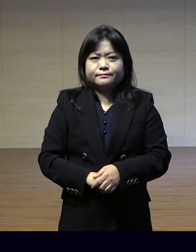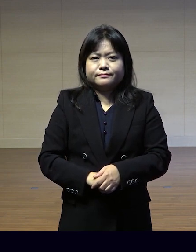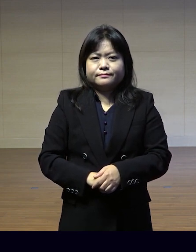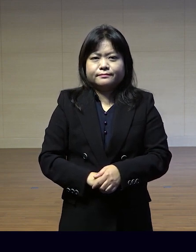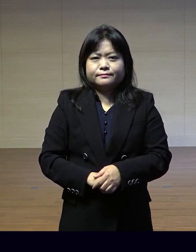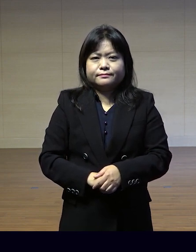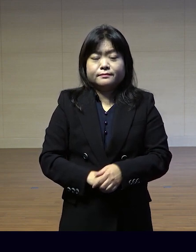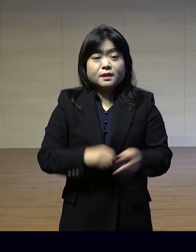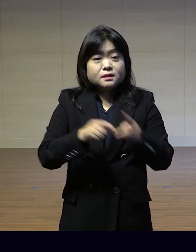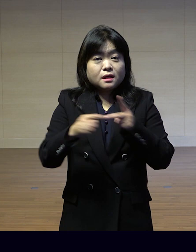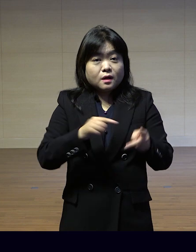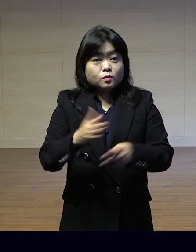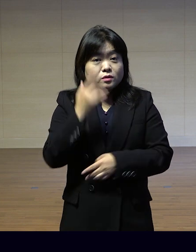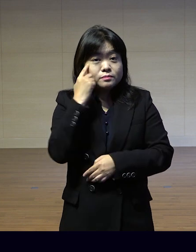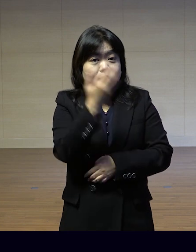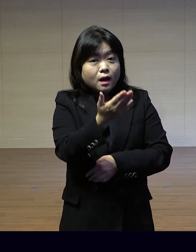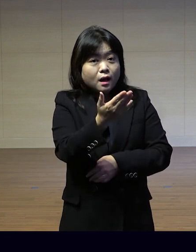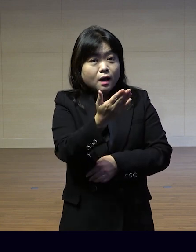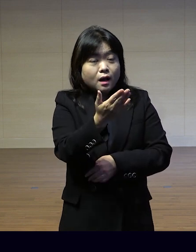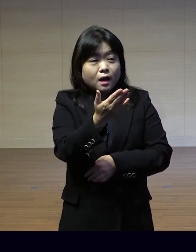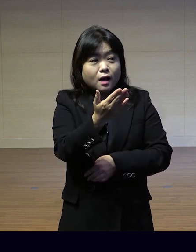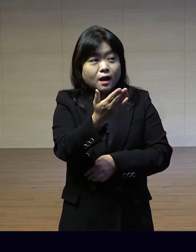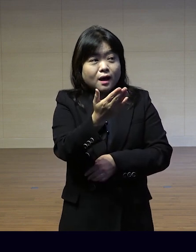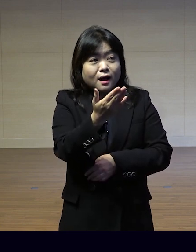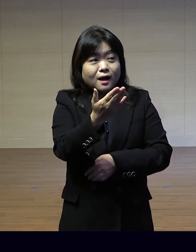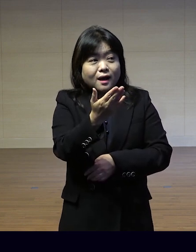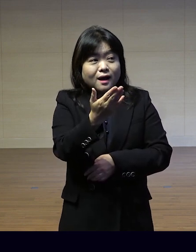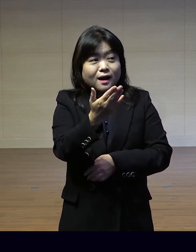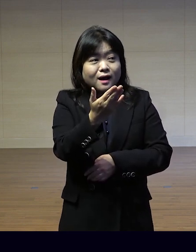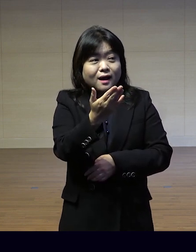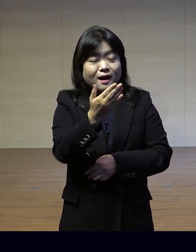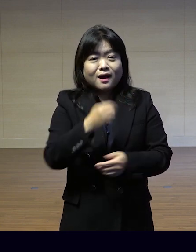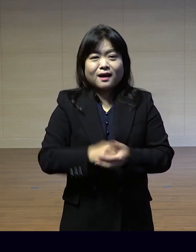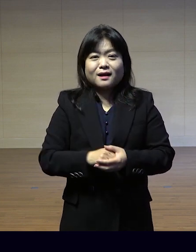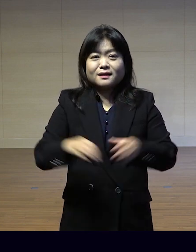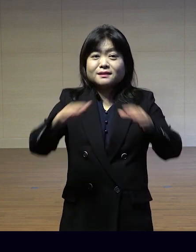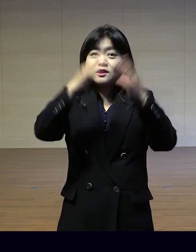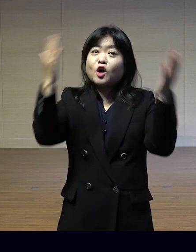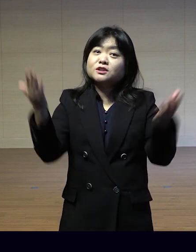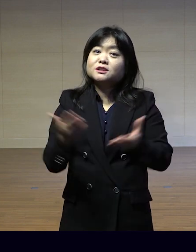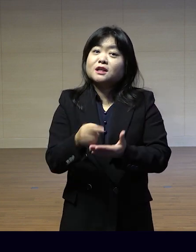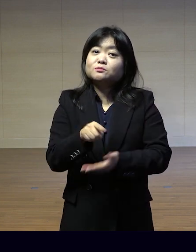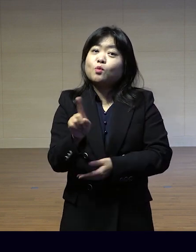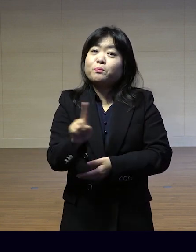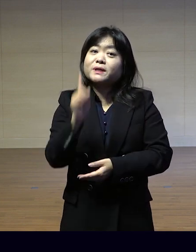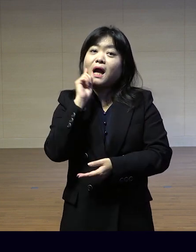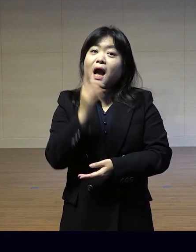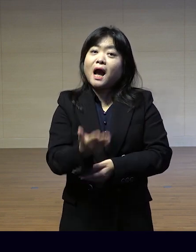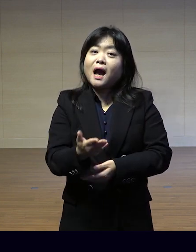혹시 선생님 이해를 하셨습니까? 전체가 뭐라요? 전체가 뭐라요?